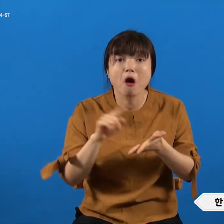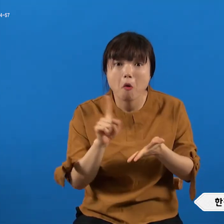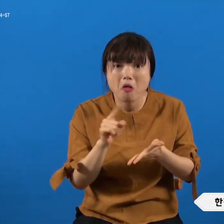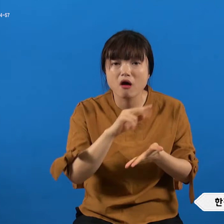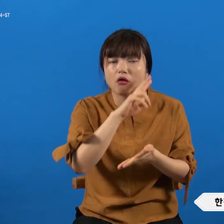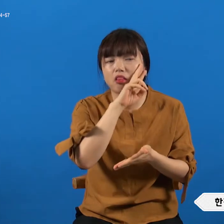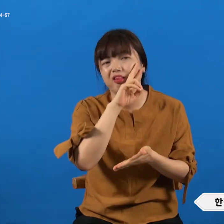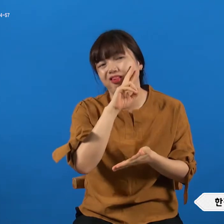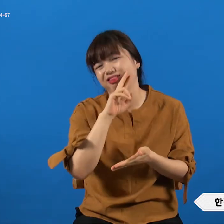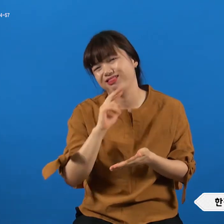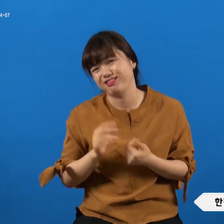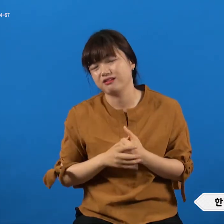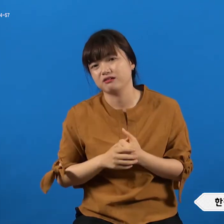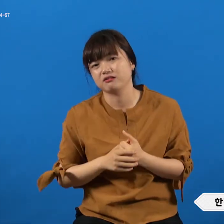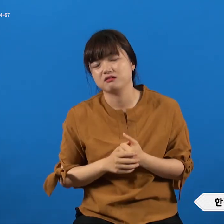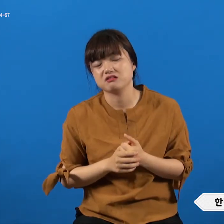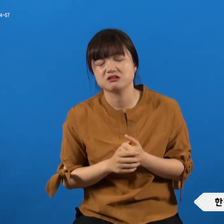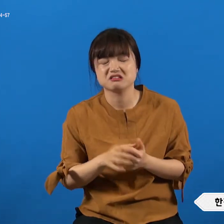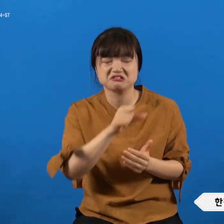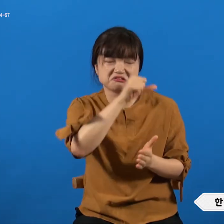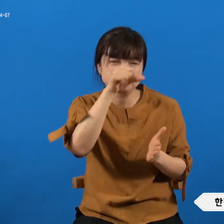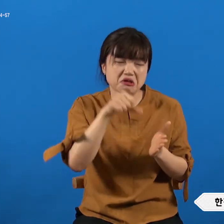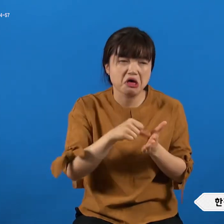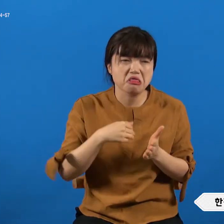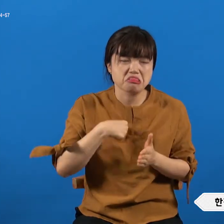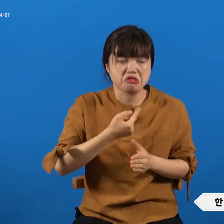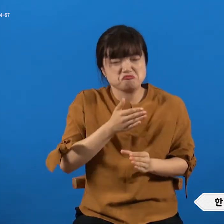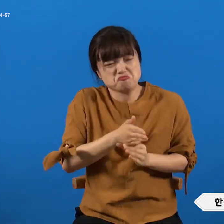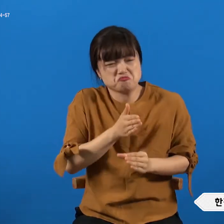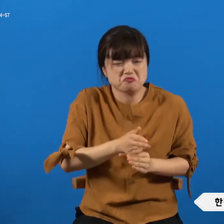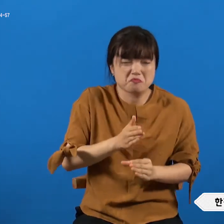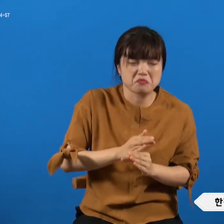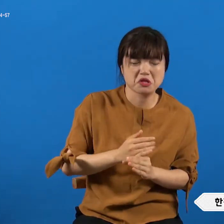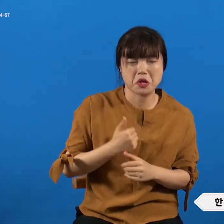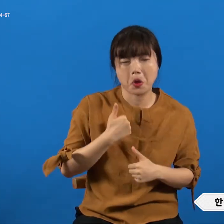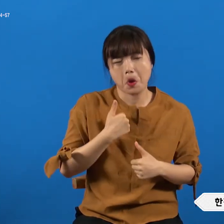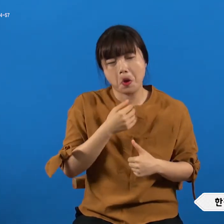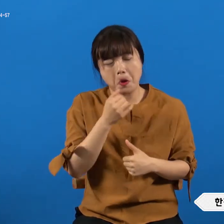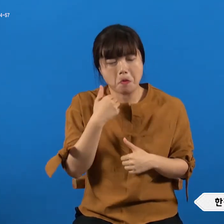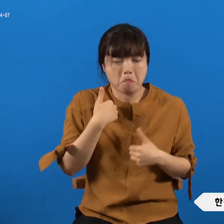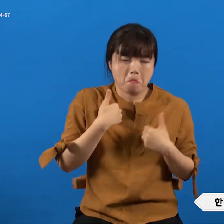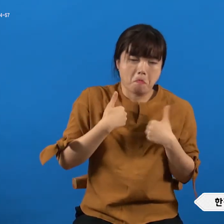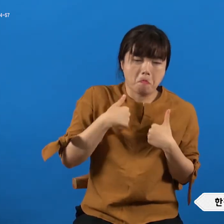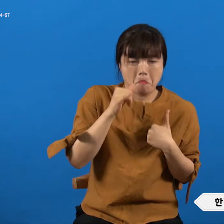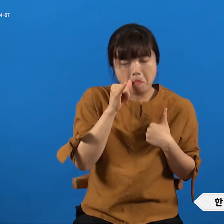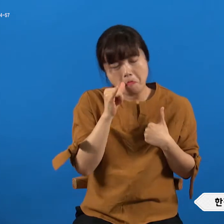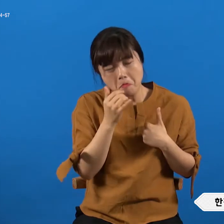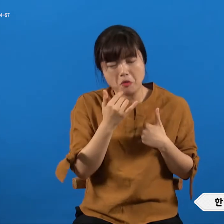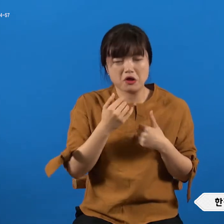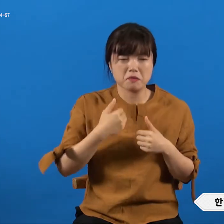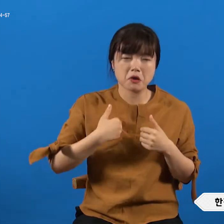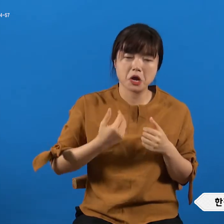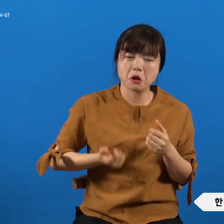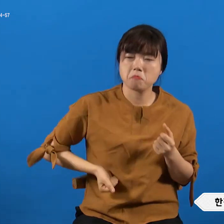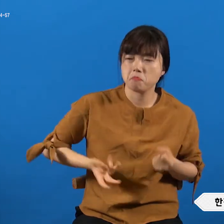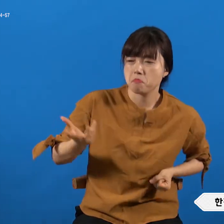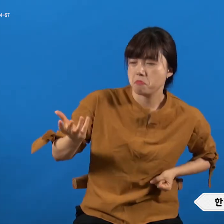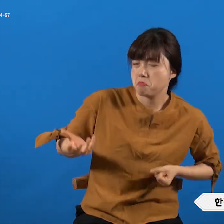풀어집니다. 인생을 그냥 자기 중심적으로 엔조이하고 싶고 그리고 흥청망청 살고